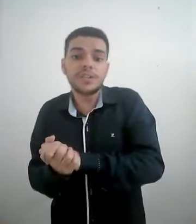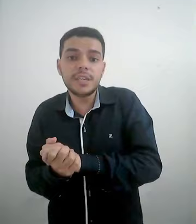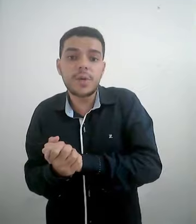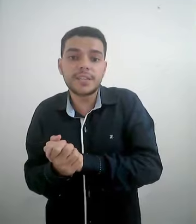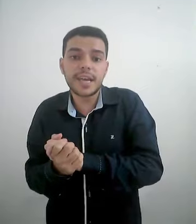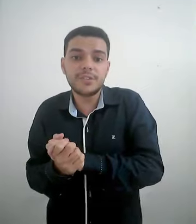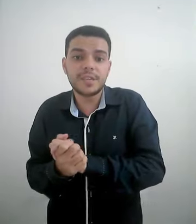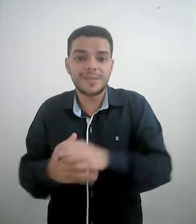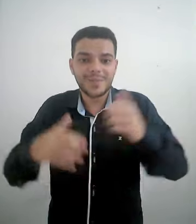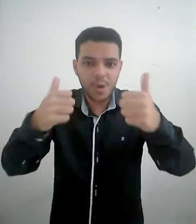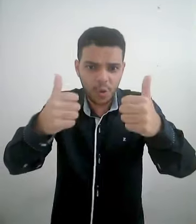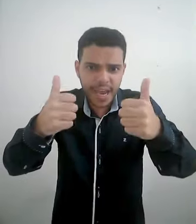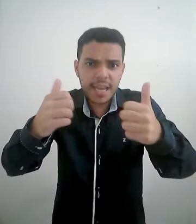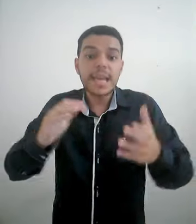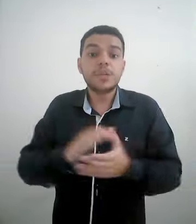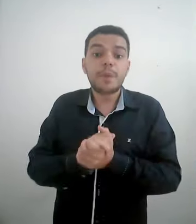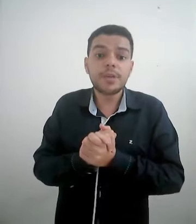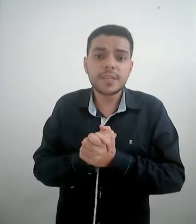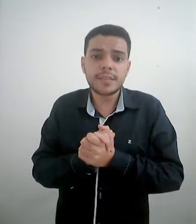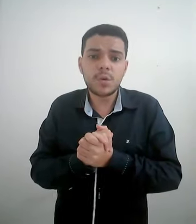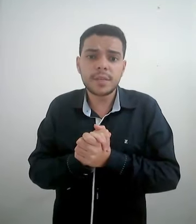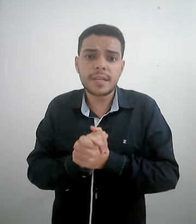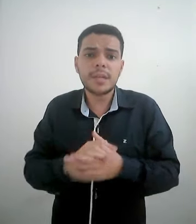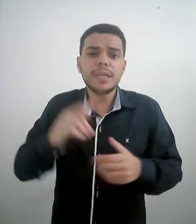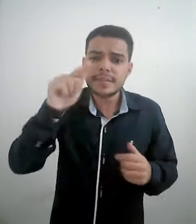de linguagem querem dizer. Ok? Espero que vocês tenham gostado